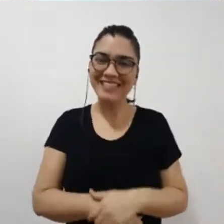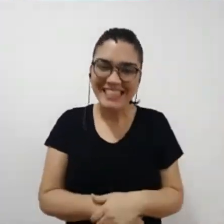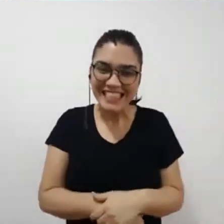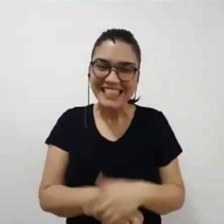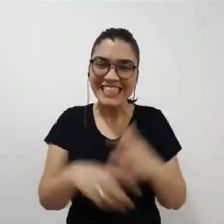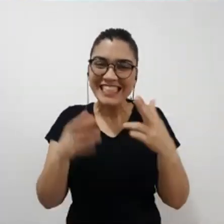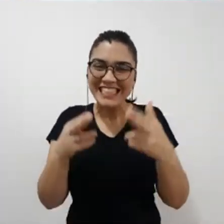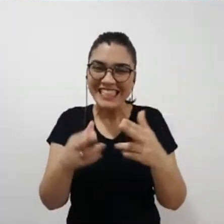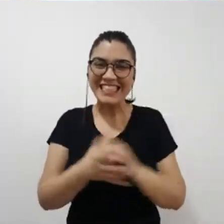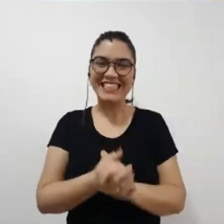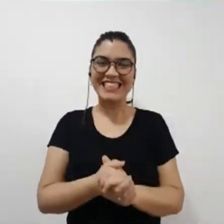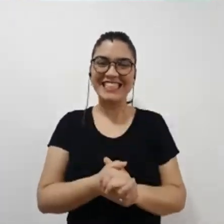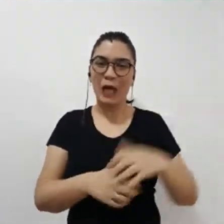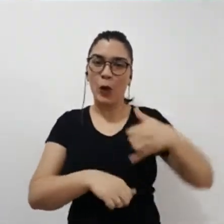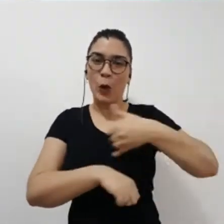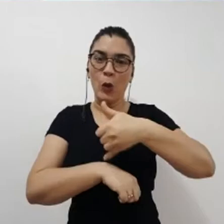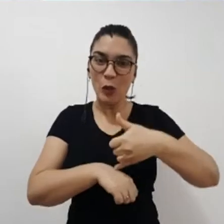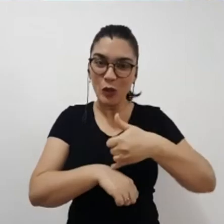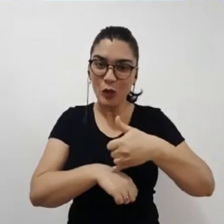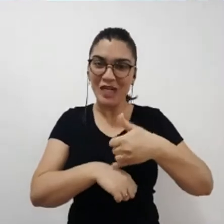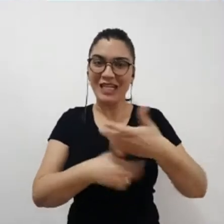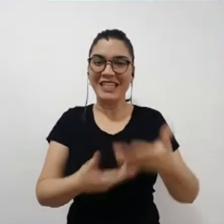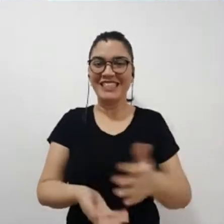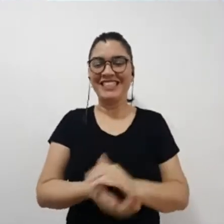Gordura. O meu problema é gordura.